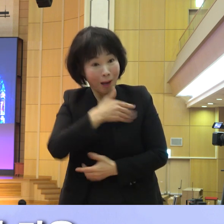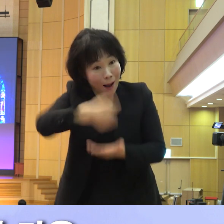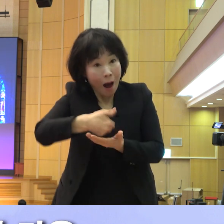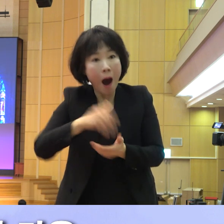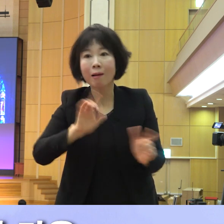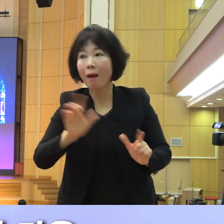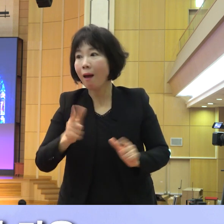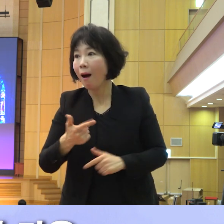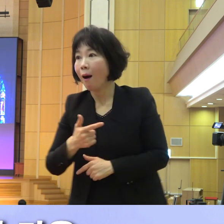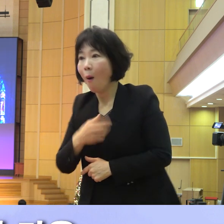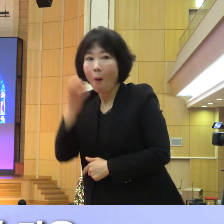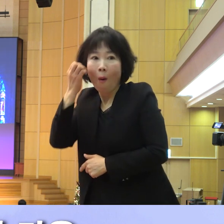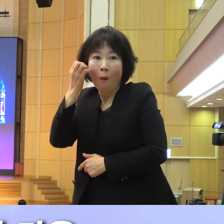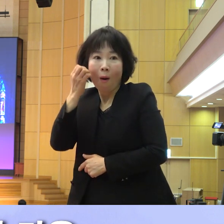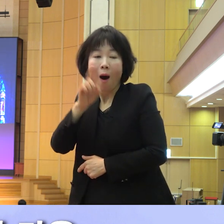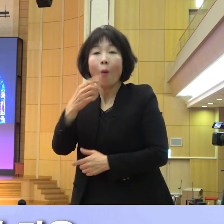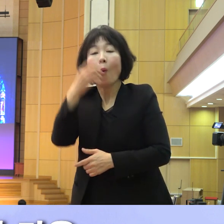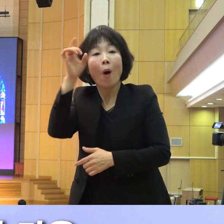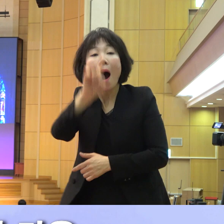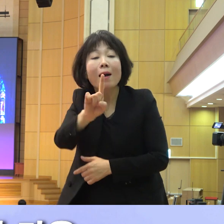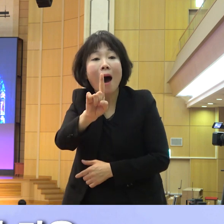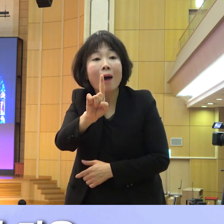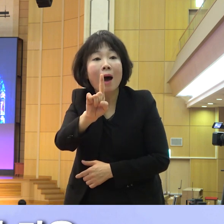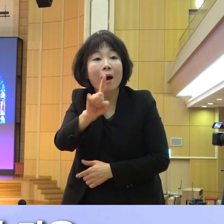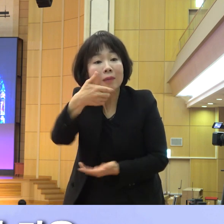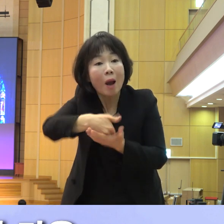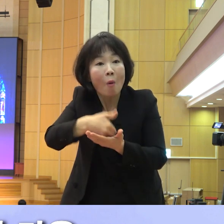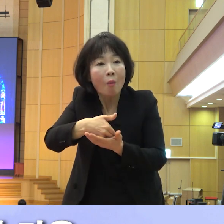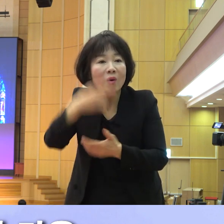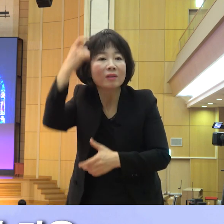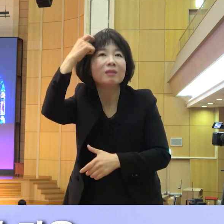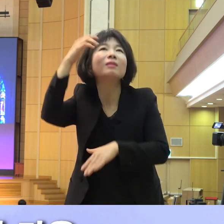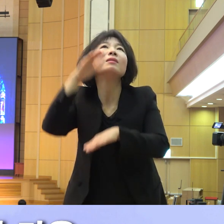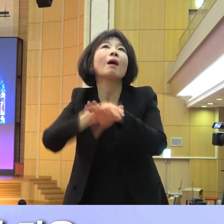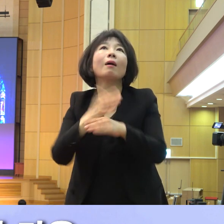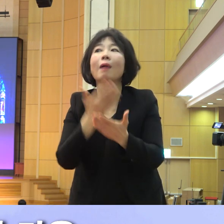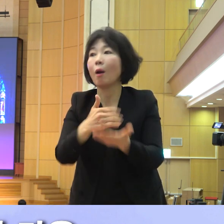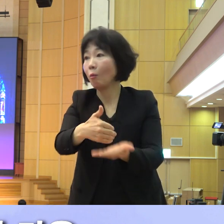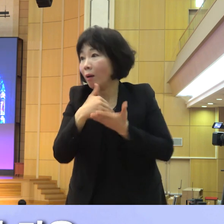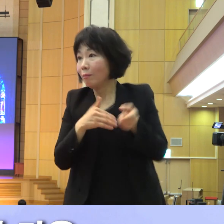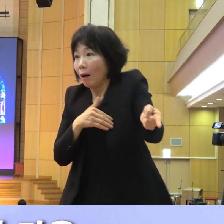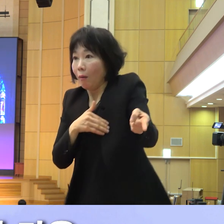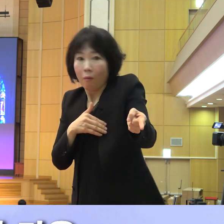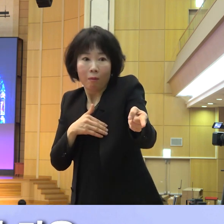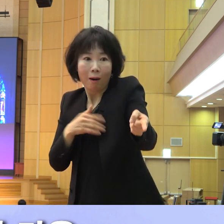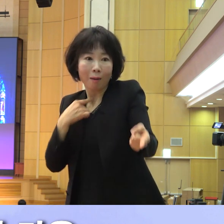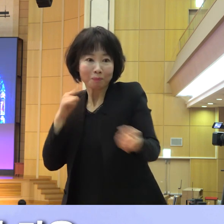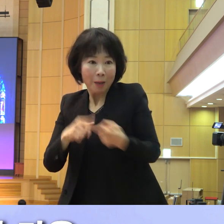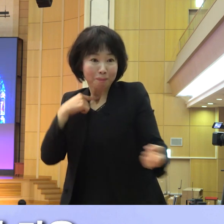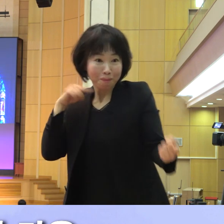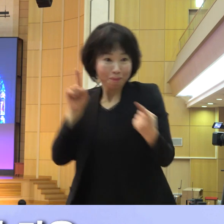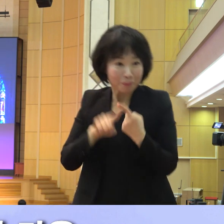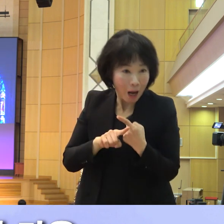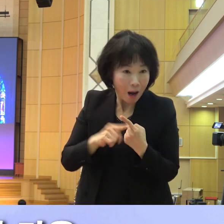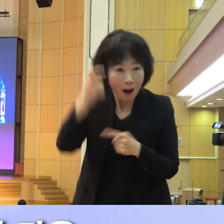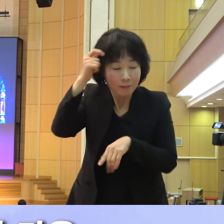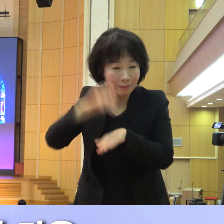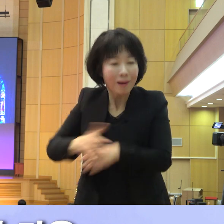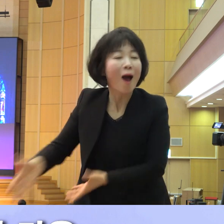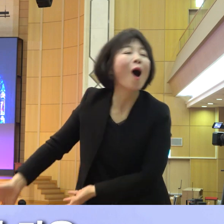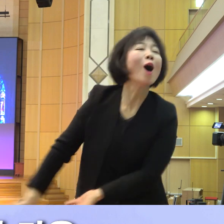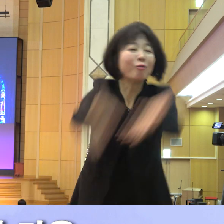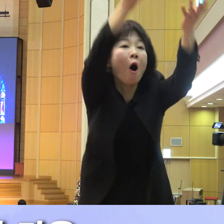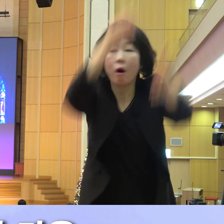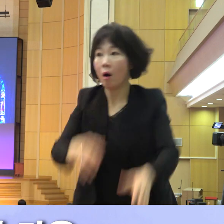오직 나에게 지혜를 구하였은즉 내가 나에게 구한 대로 내가 너희를 지혜를 줄 뿐만